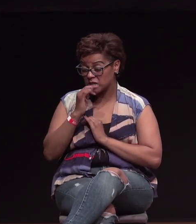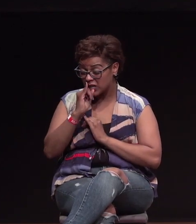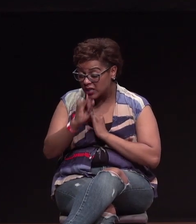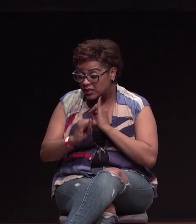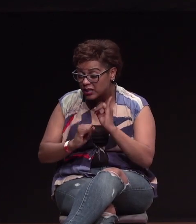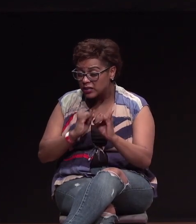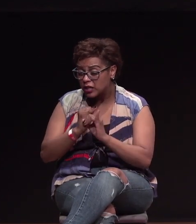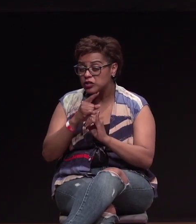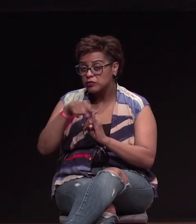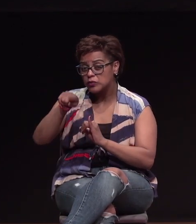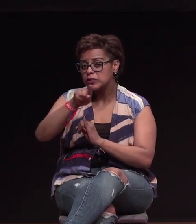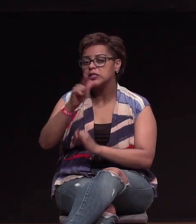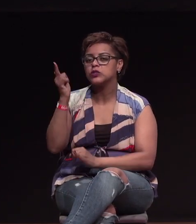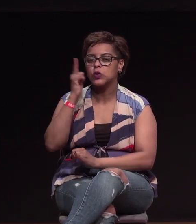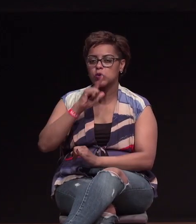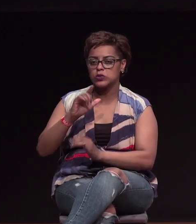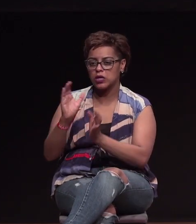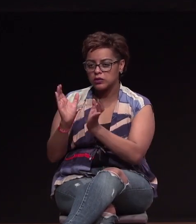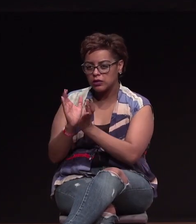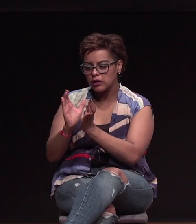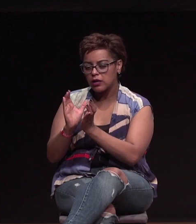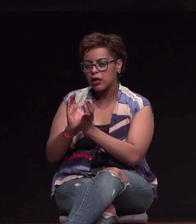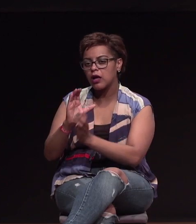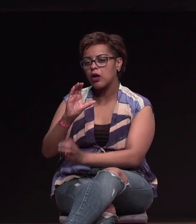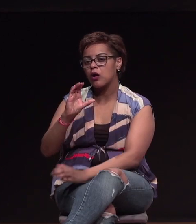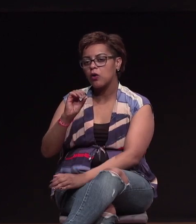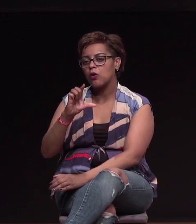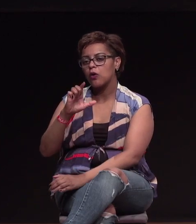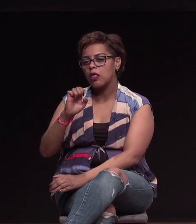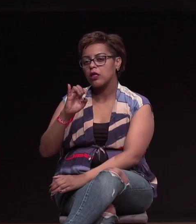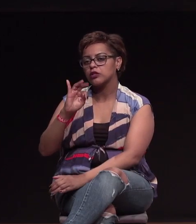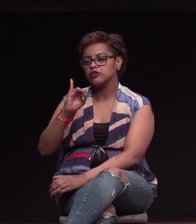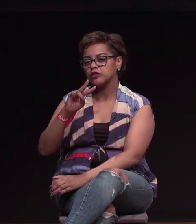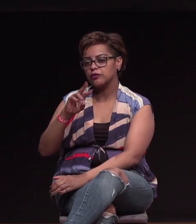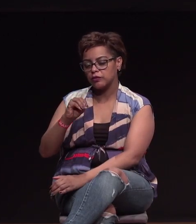vocês conseguem achar, coletivo panafricanista.